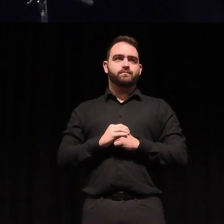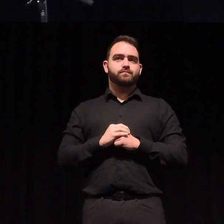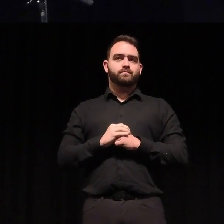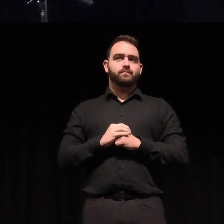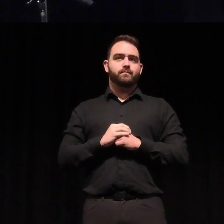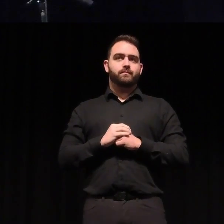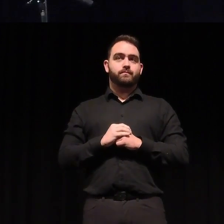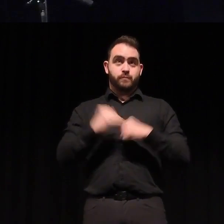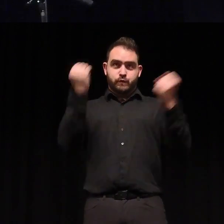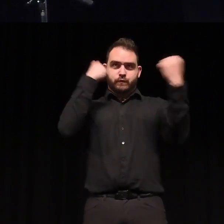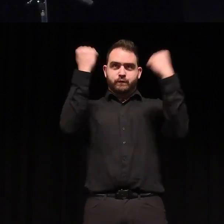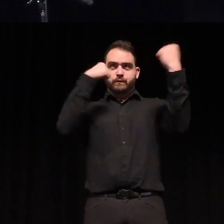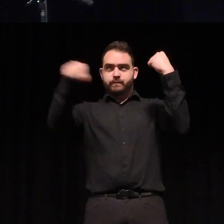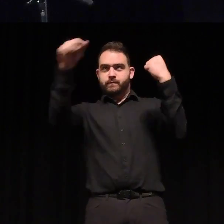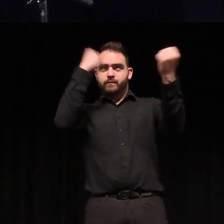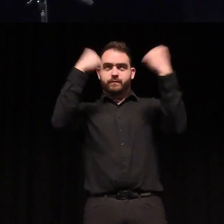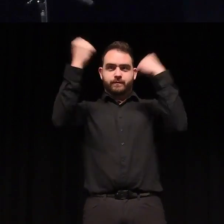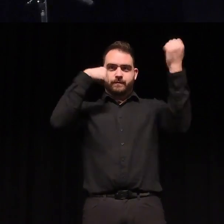Votre enthousiasme est débordant.